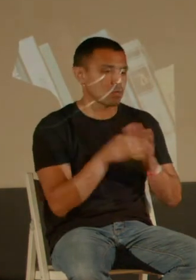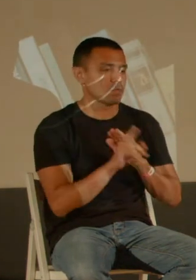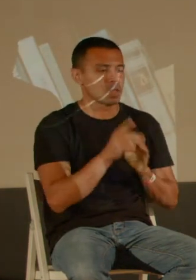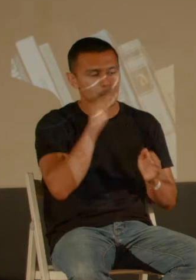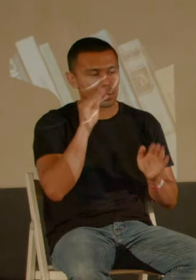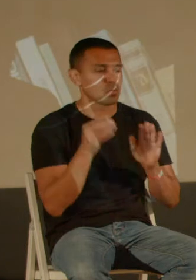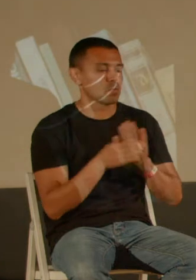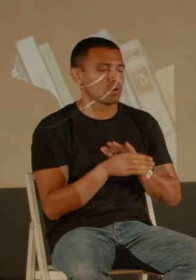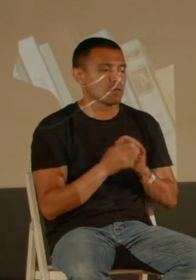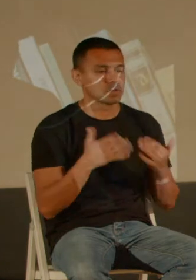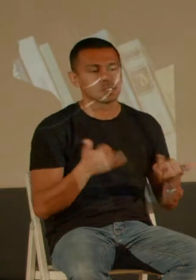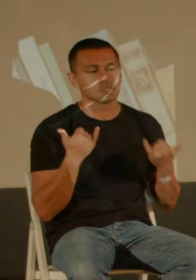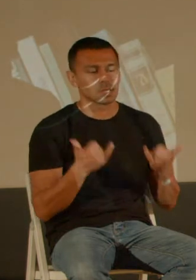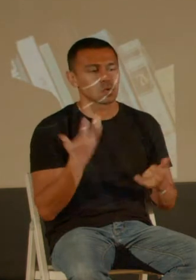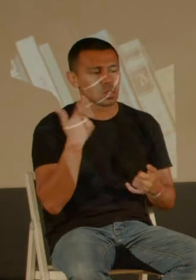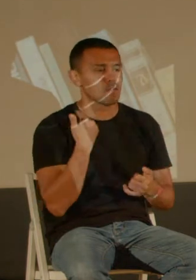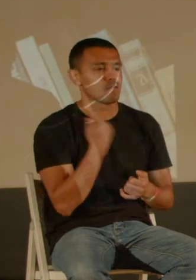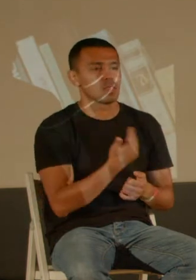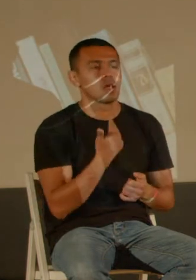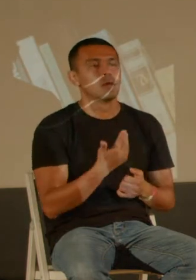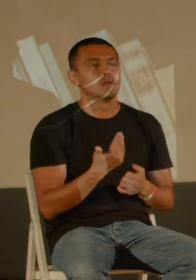вона не приховує вже зараз, коли вона